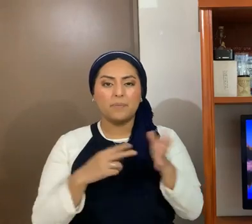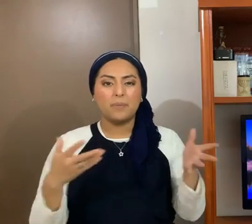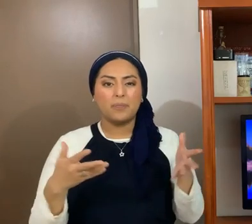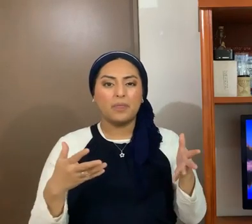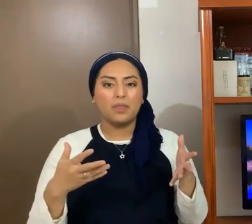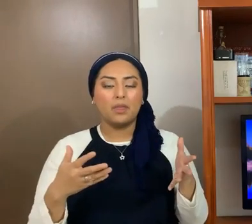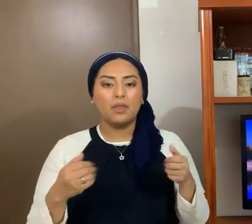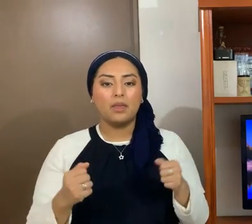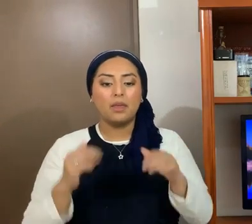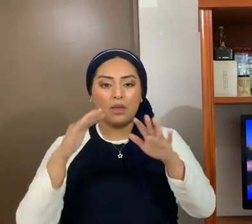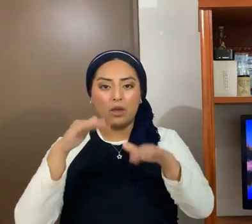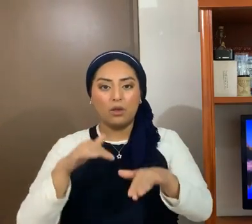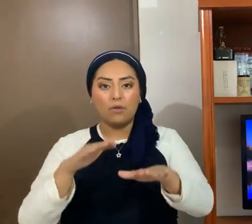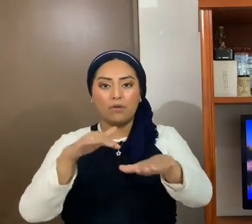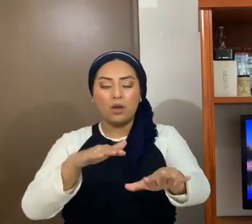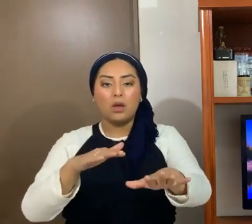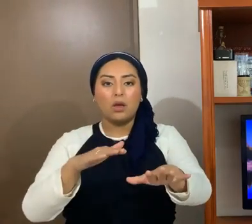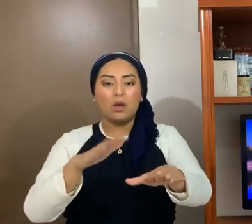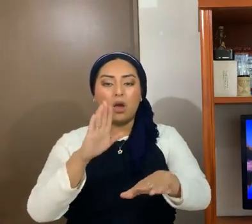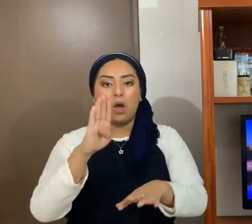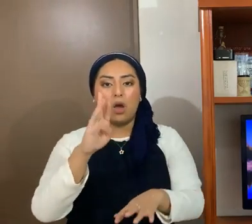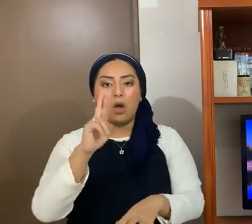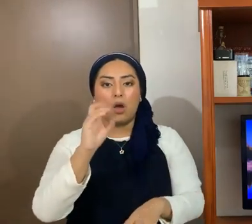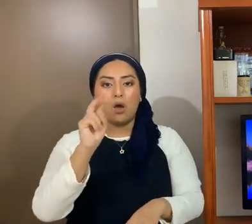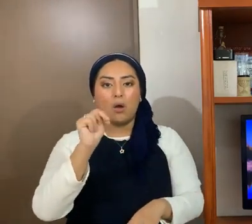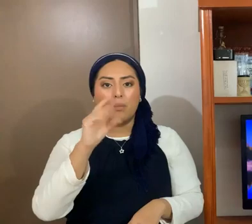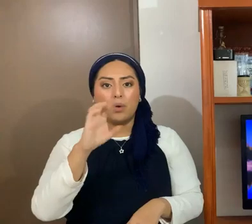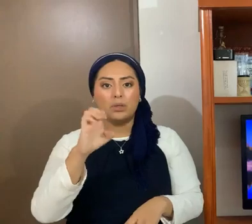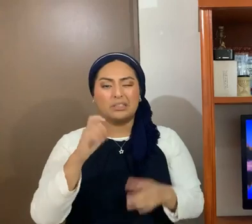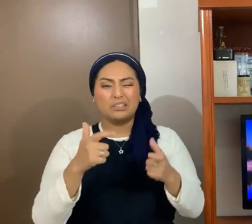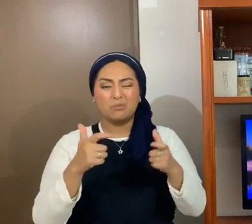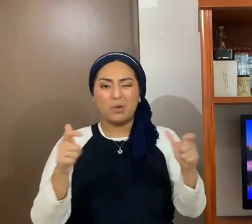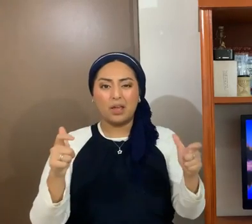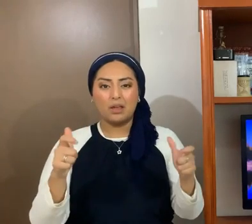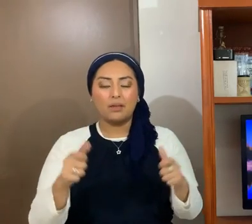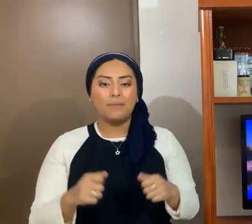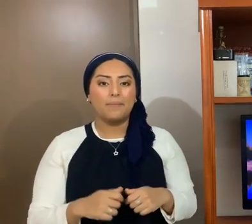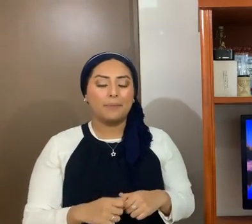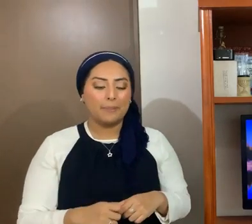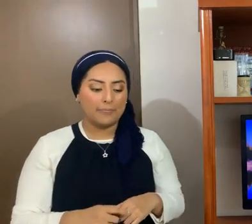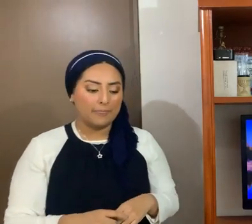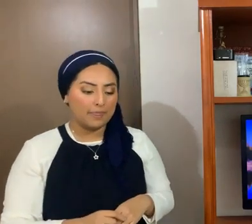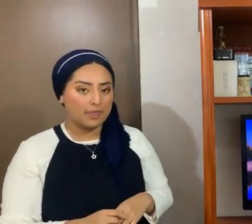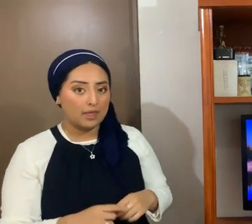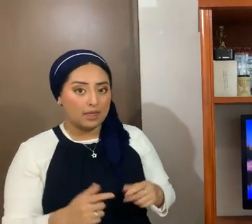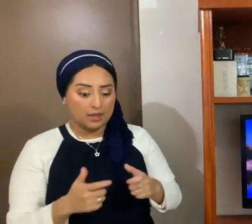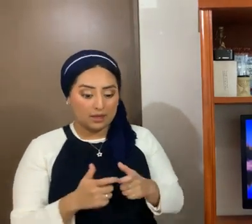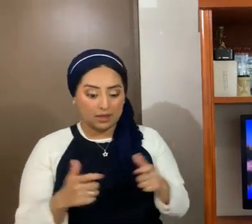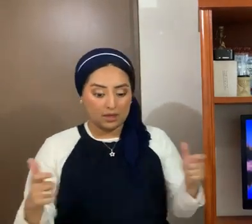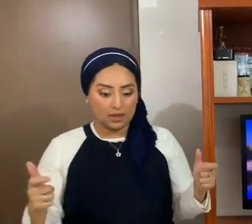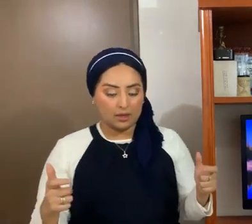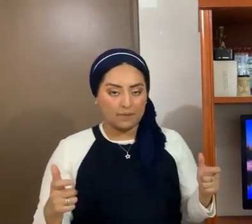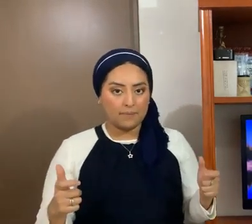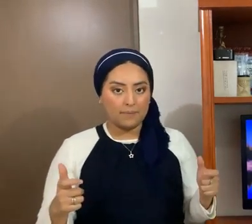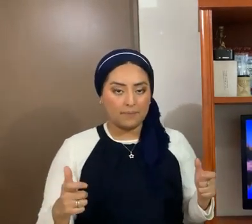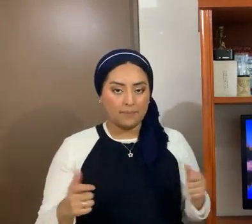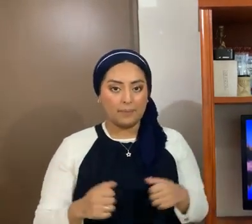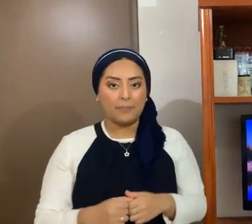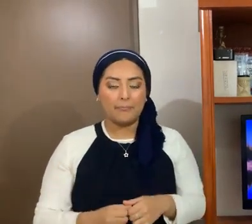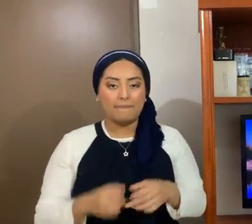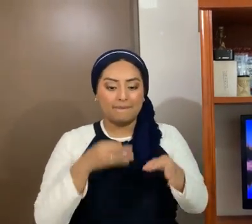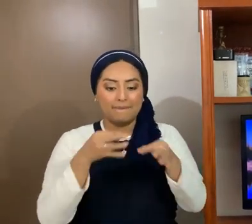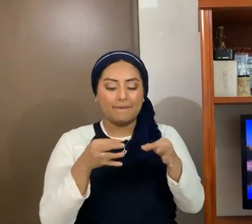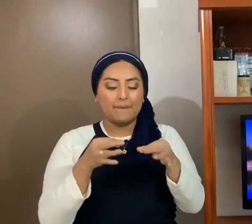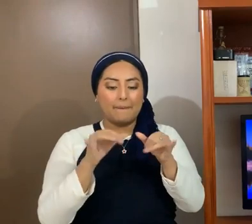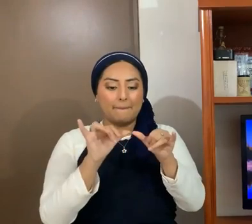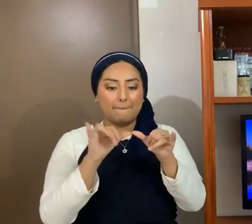refiere? Al mar de bronce. Era un mar muy grande, miren, vamos a verlo. El grueso del mar era de un palmo menor, y el borde